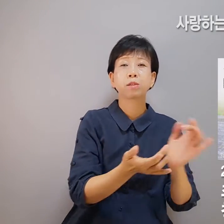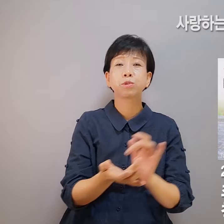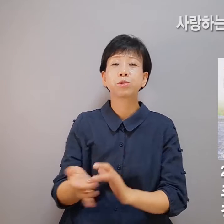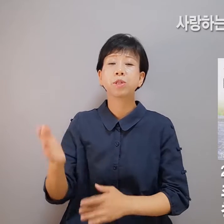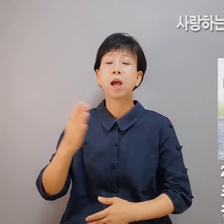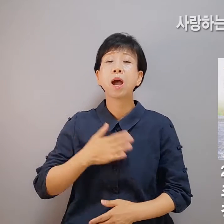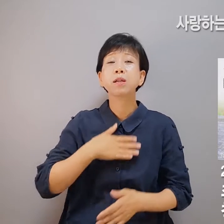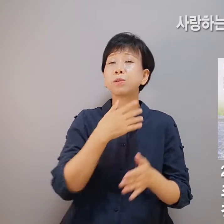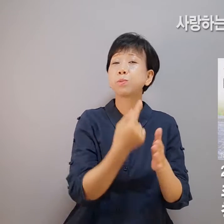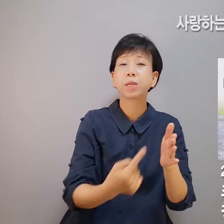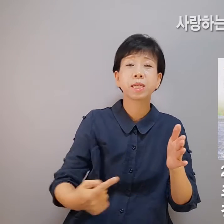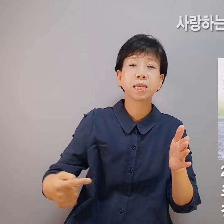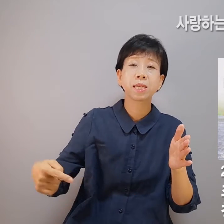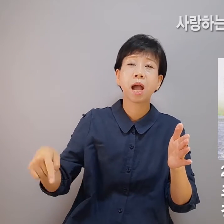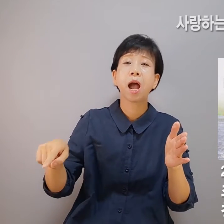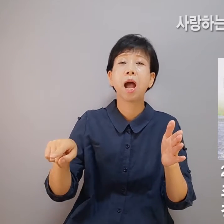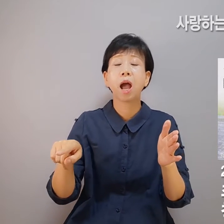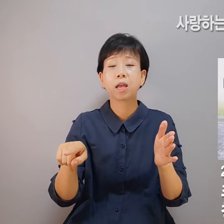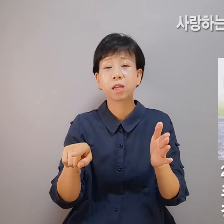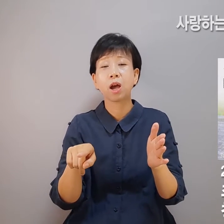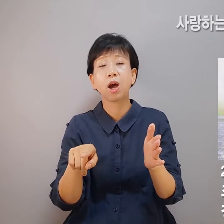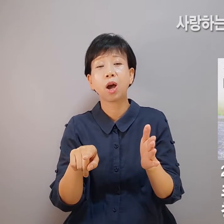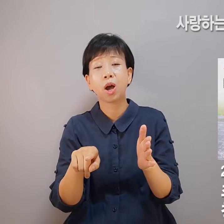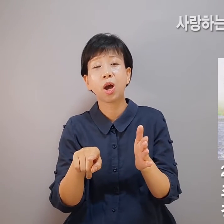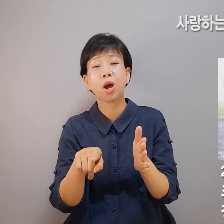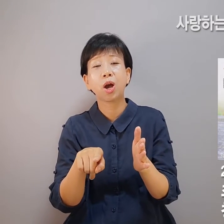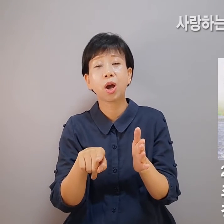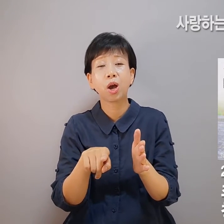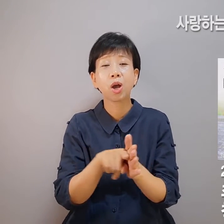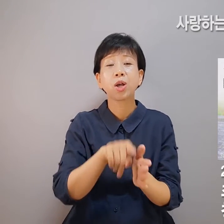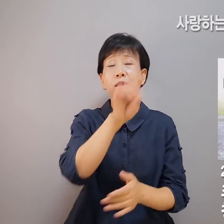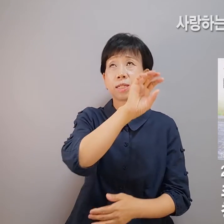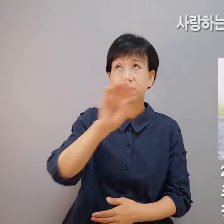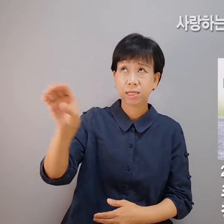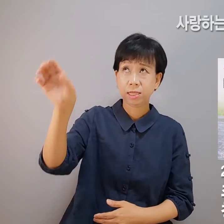예수 나를 위하여